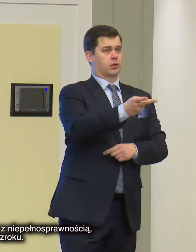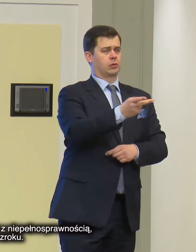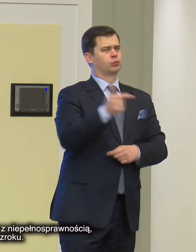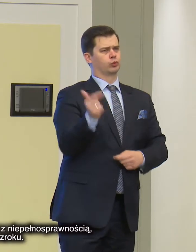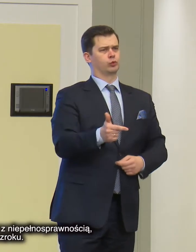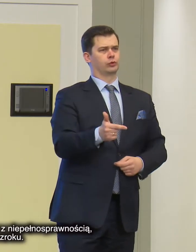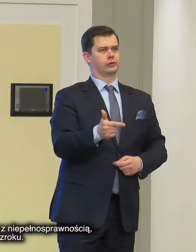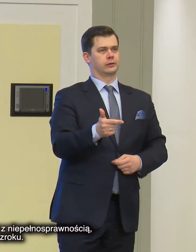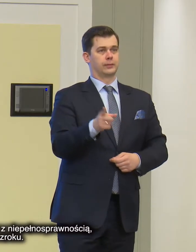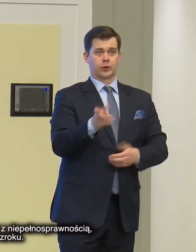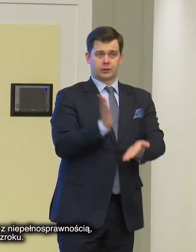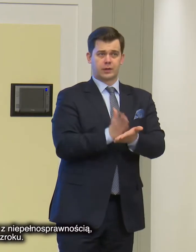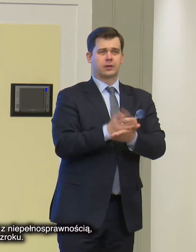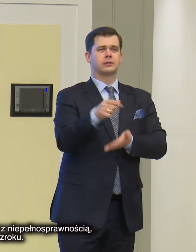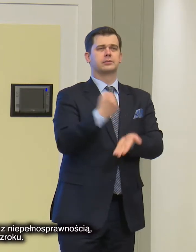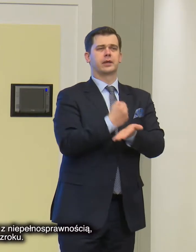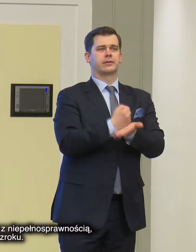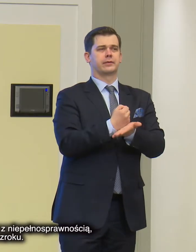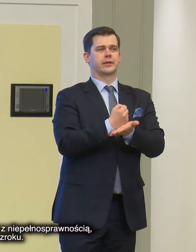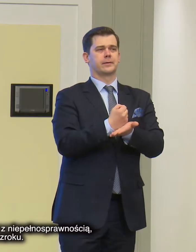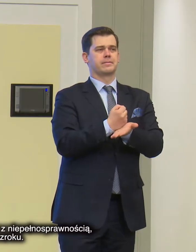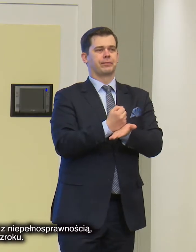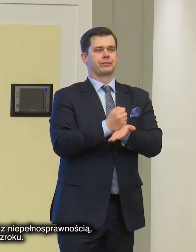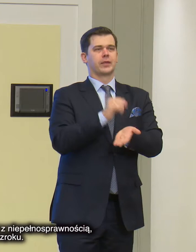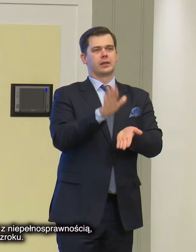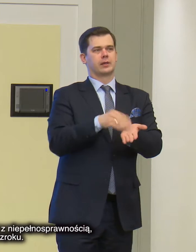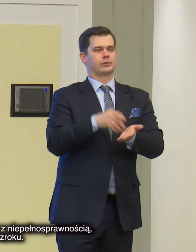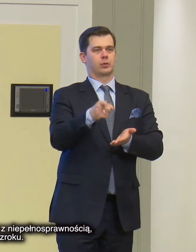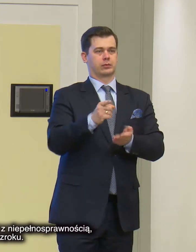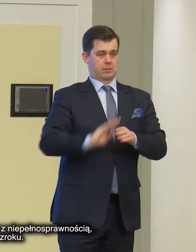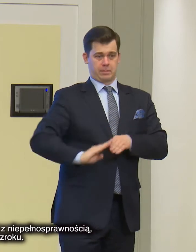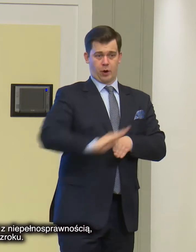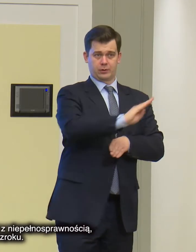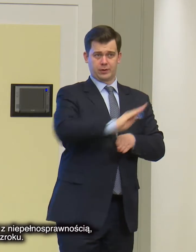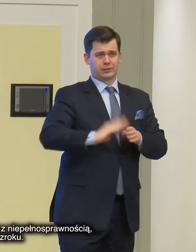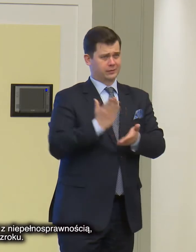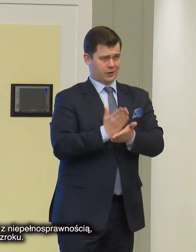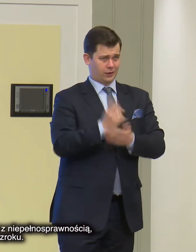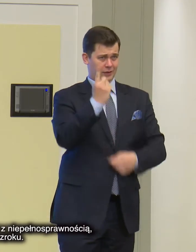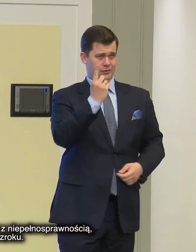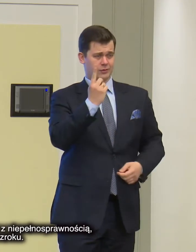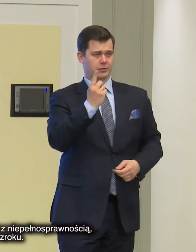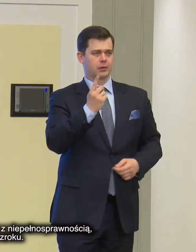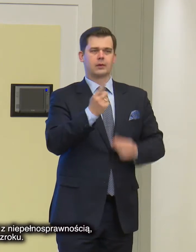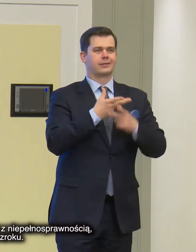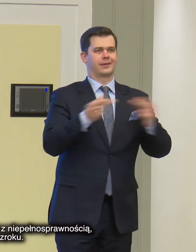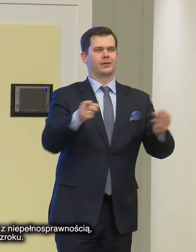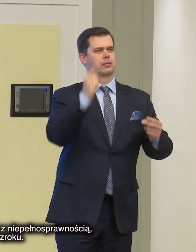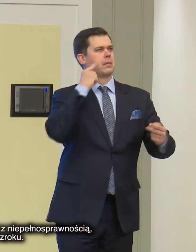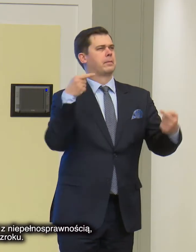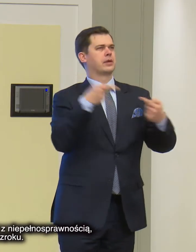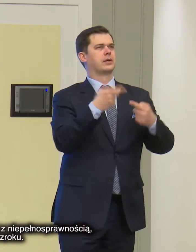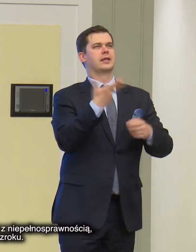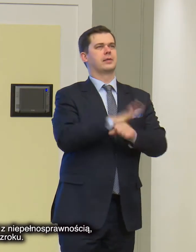tu tylko o kwestie związane właśnie z podjazdami, z tym, co się na ogół kojarzy